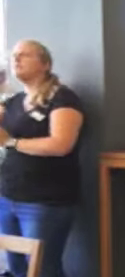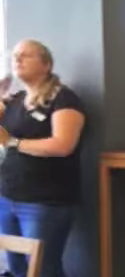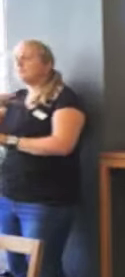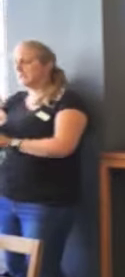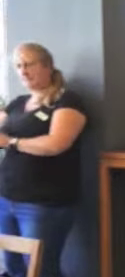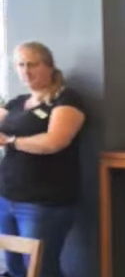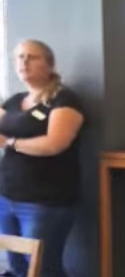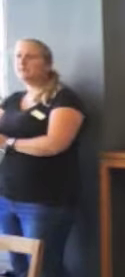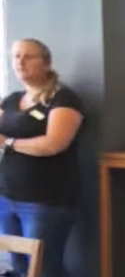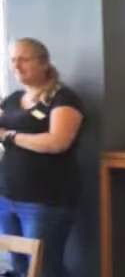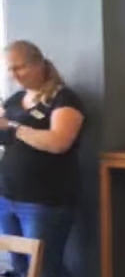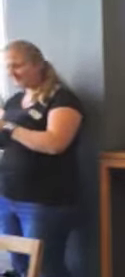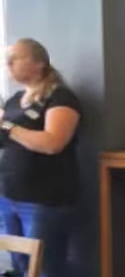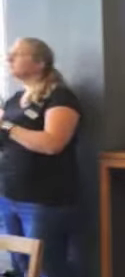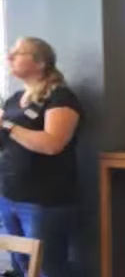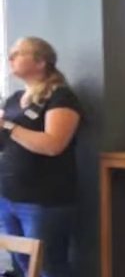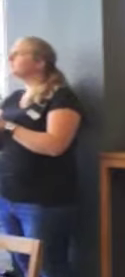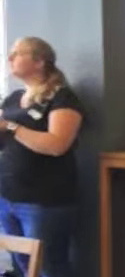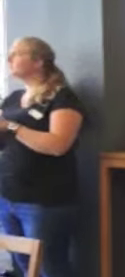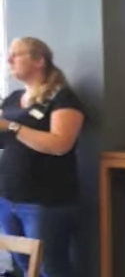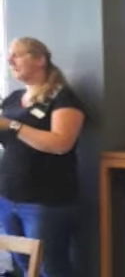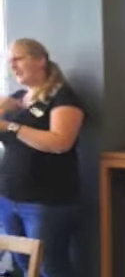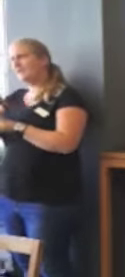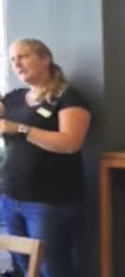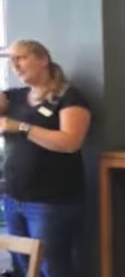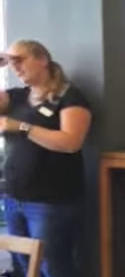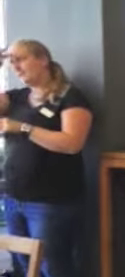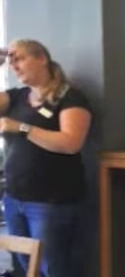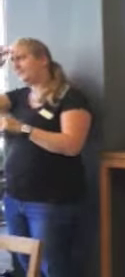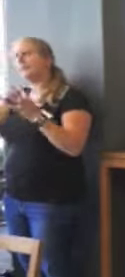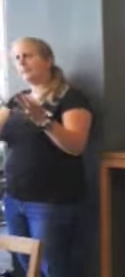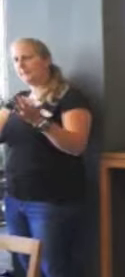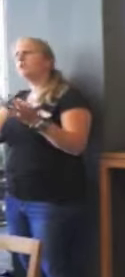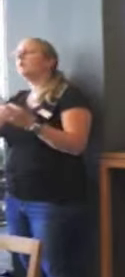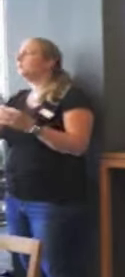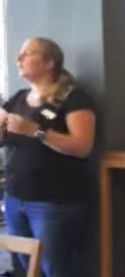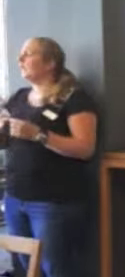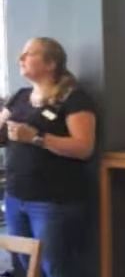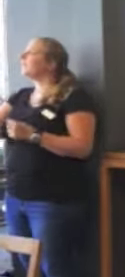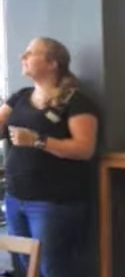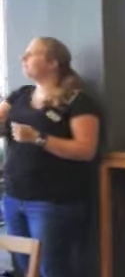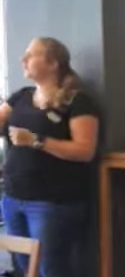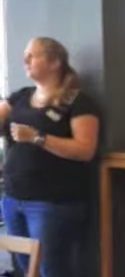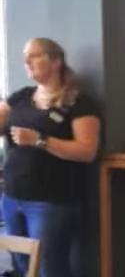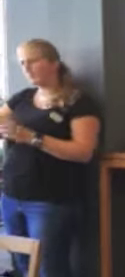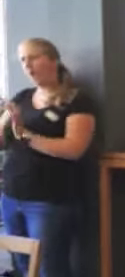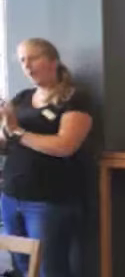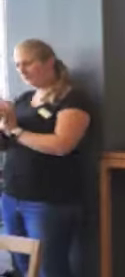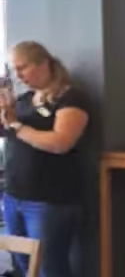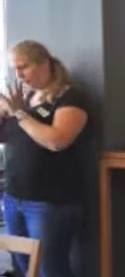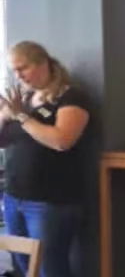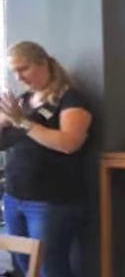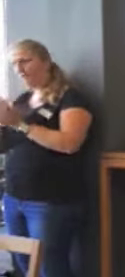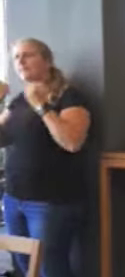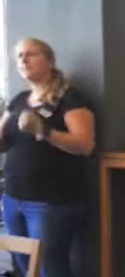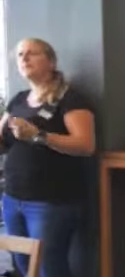vattendrag. Och här har vi en idé om att använda andra företags avfall för att fånga upp